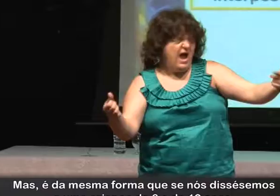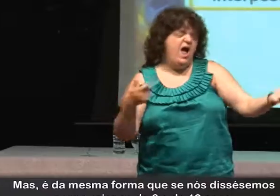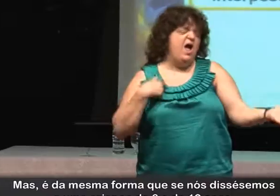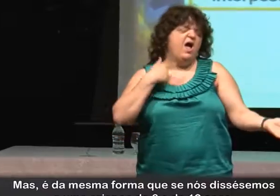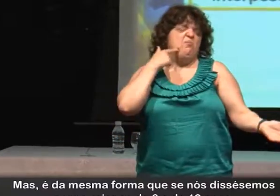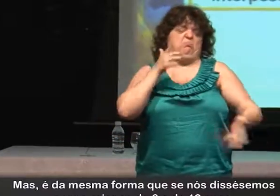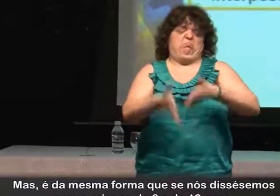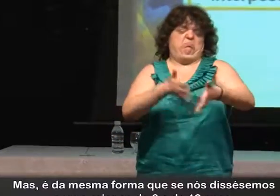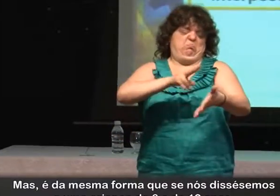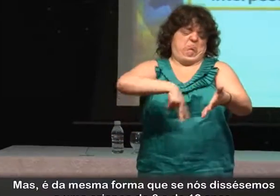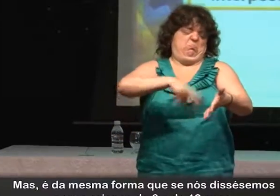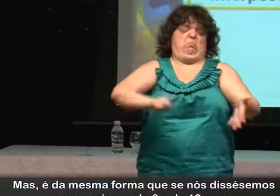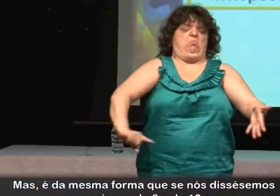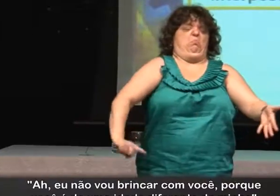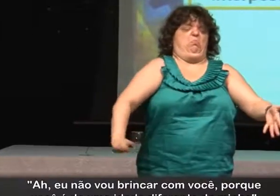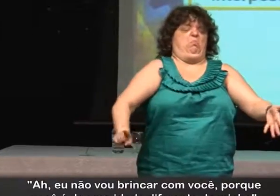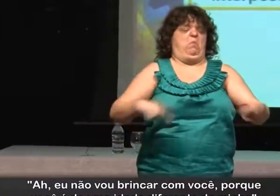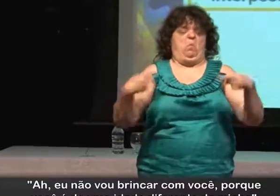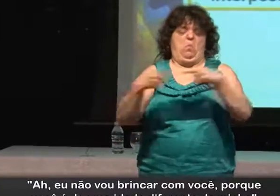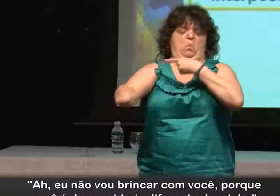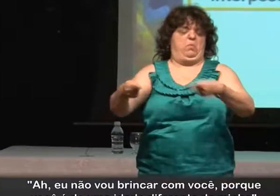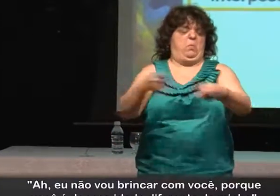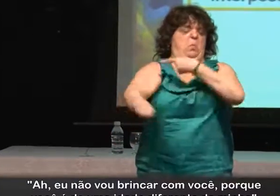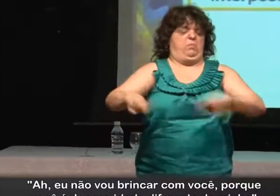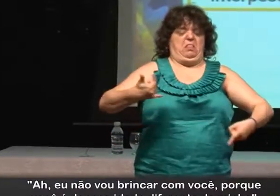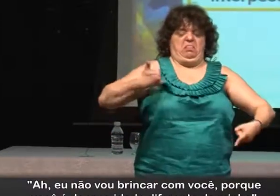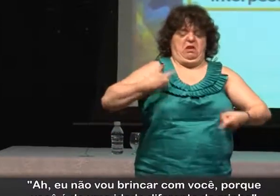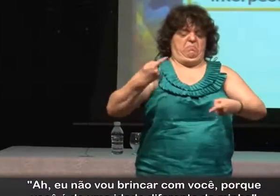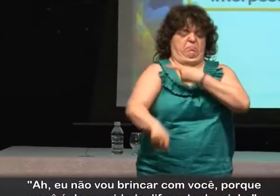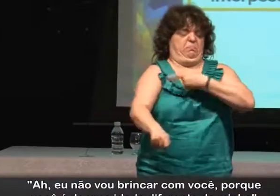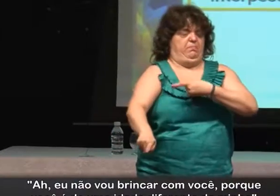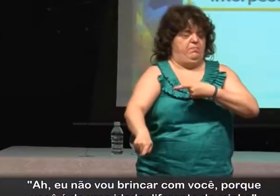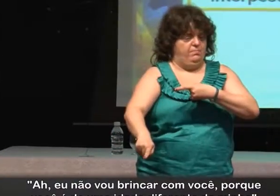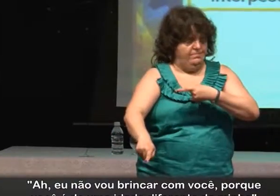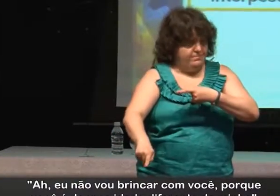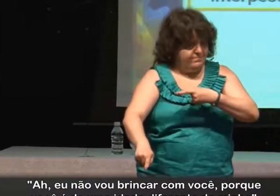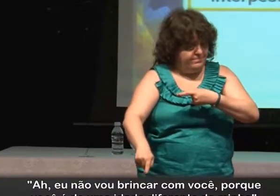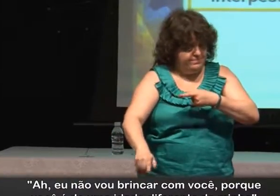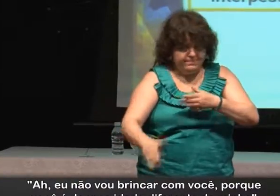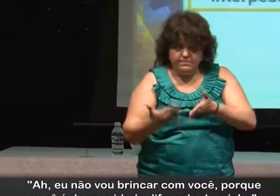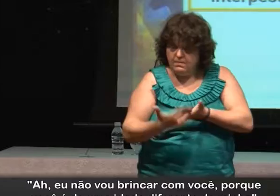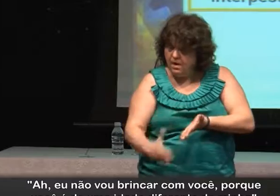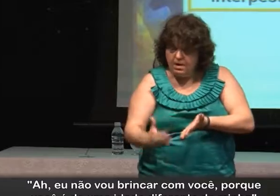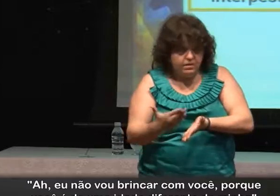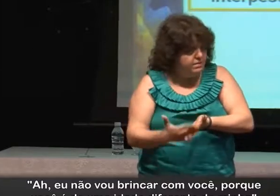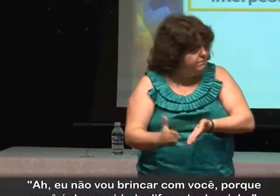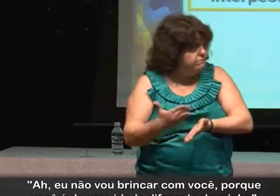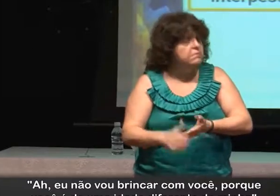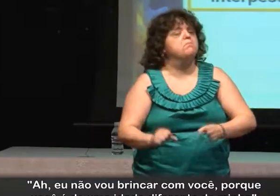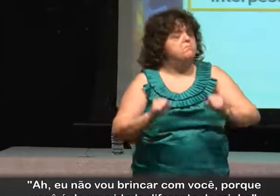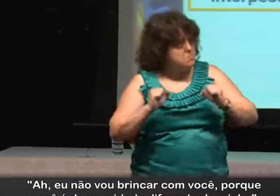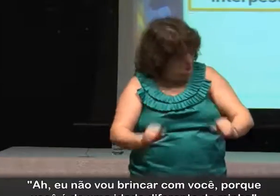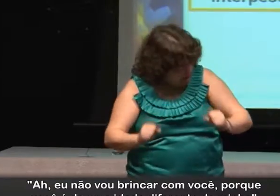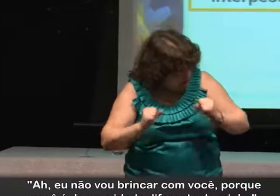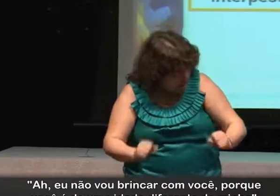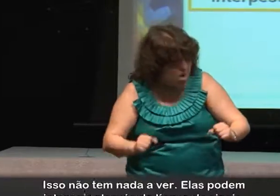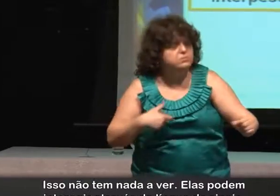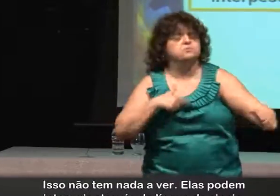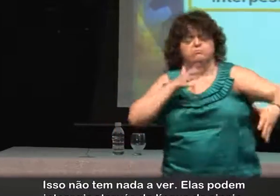6, uma de 12 anos, né? Uma que, eu não vou brincar com você porque você está numa idade diferente da minha. Não tem nada a ver isso.